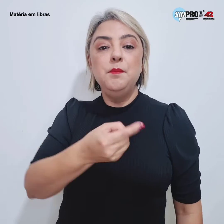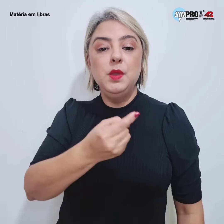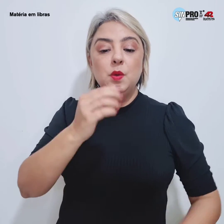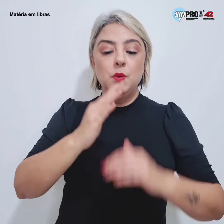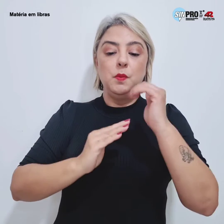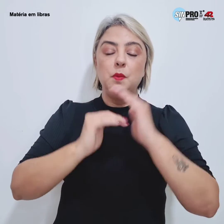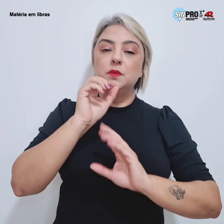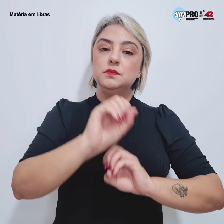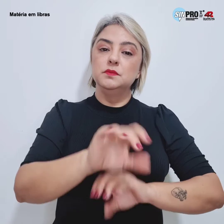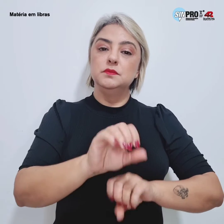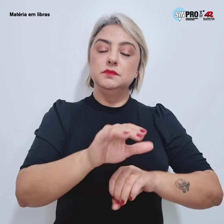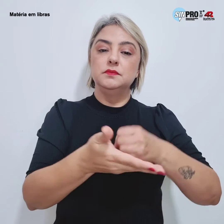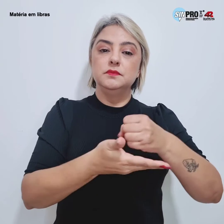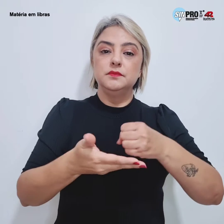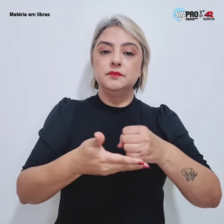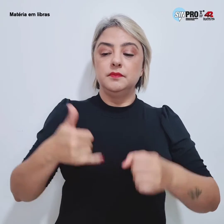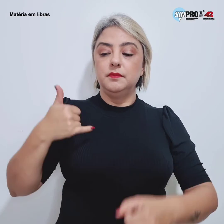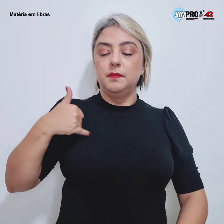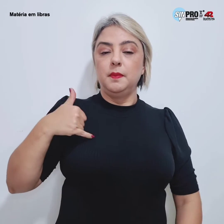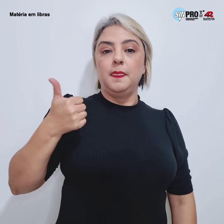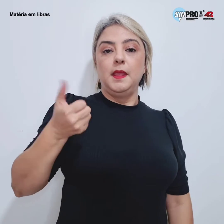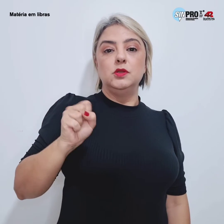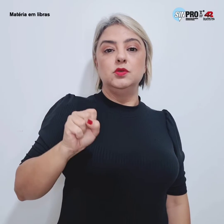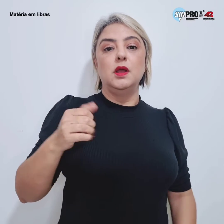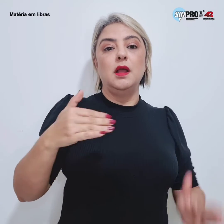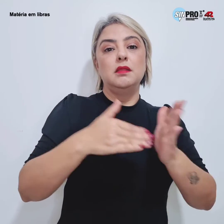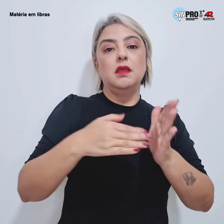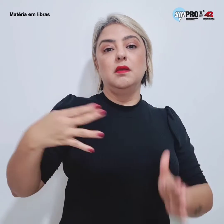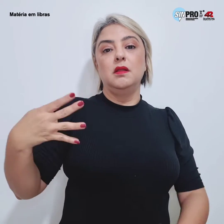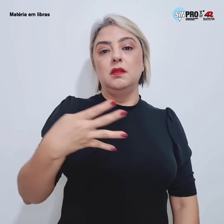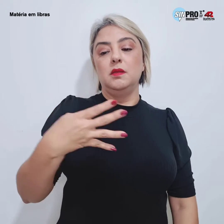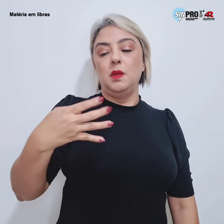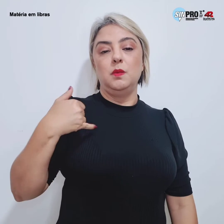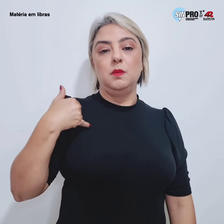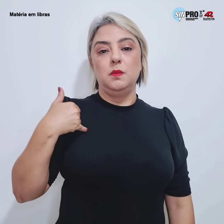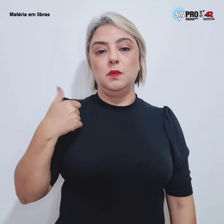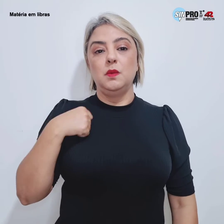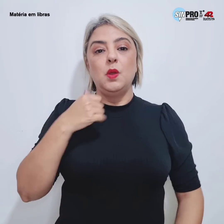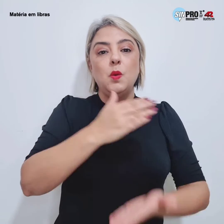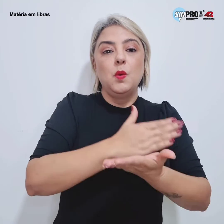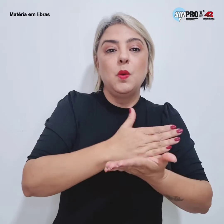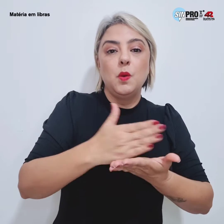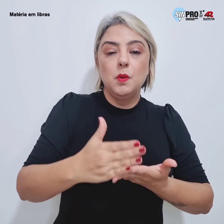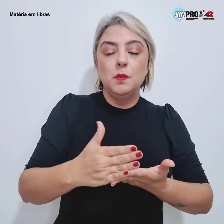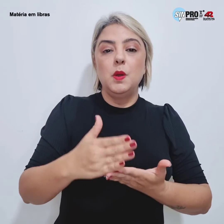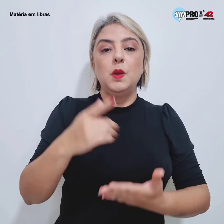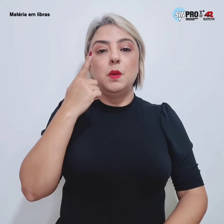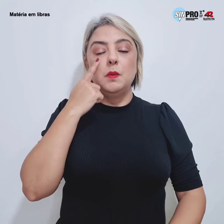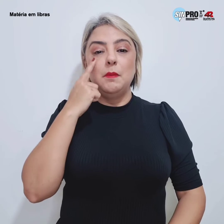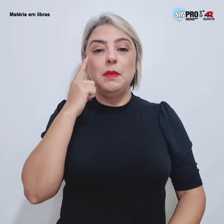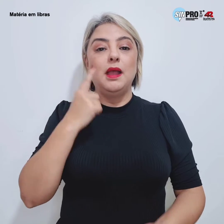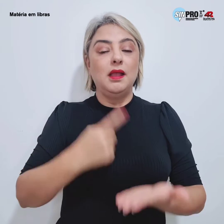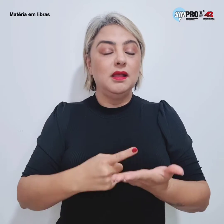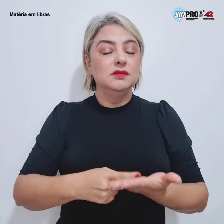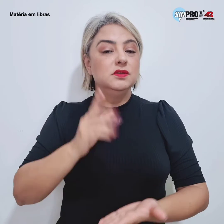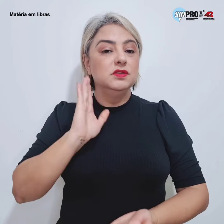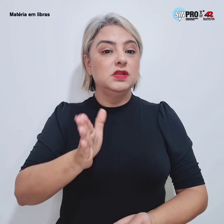mil profissionais da educação básica, de 18 a 44 anos, cujo início estava previsto